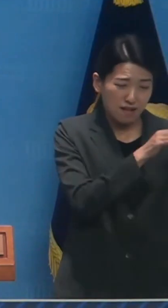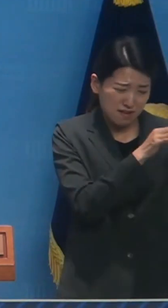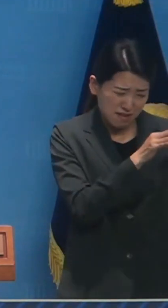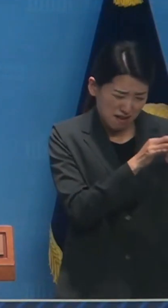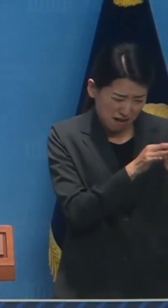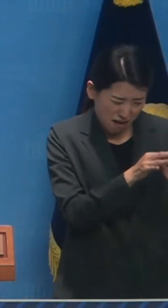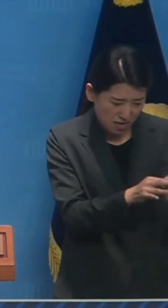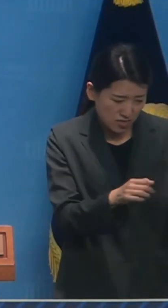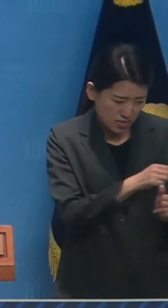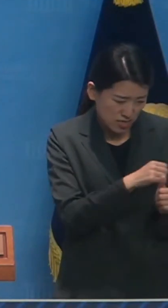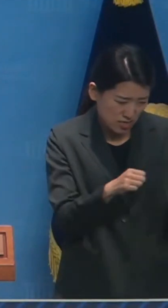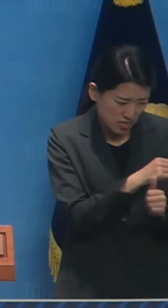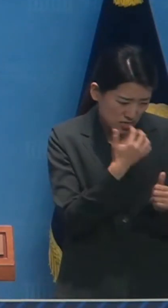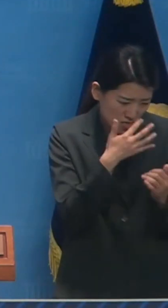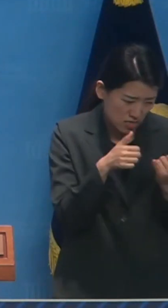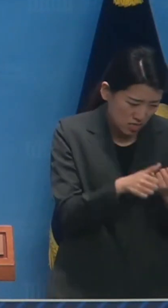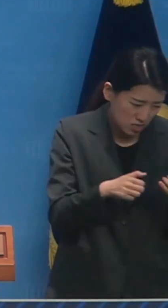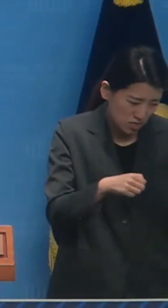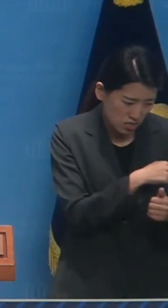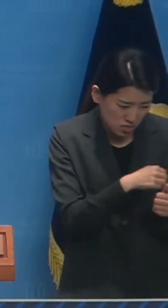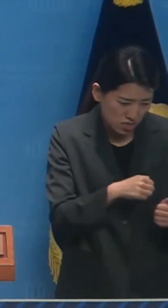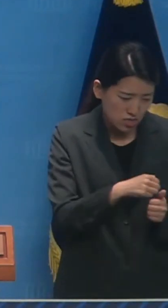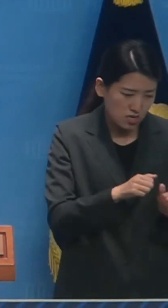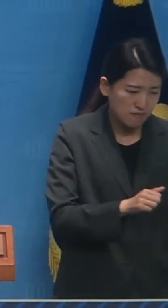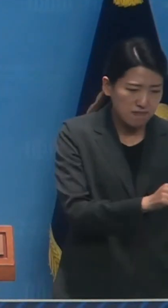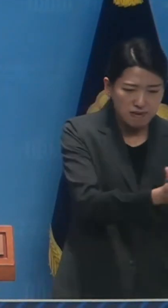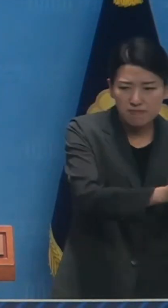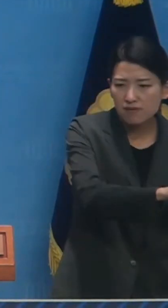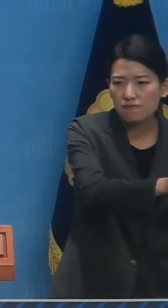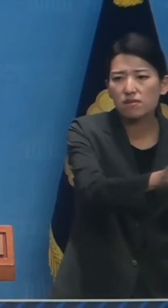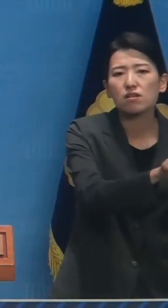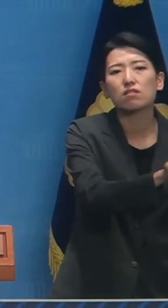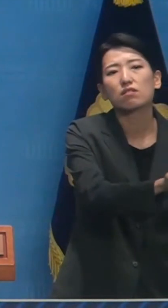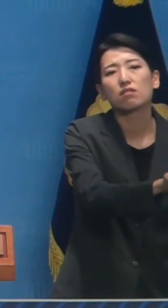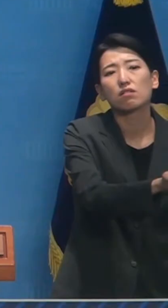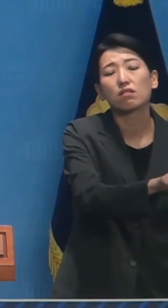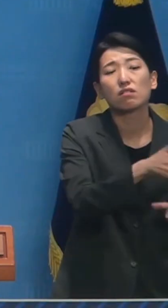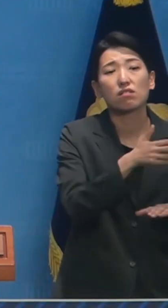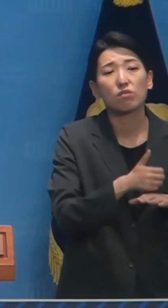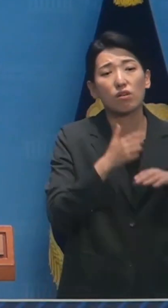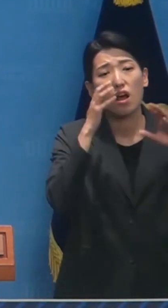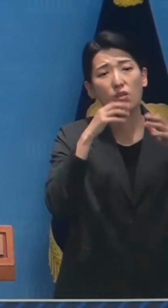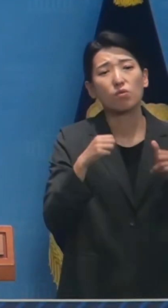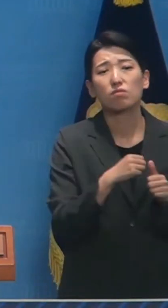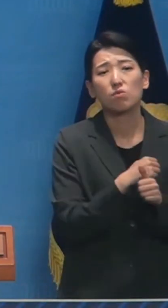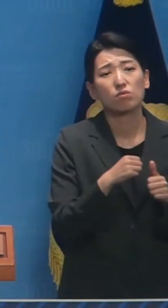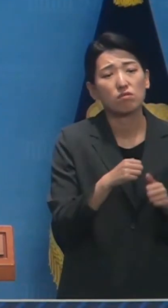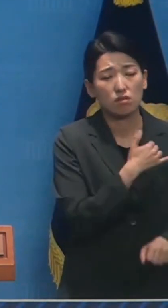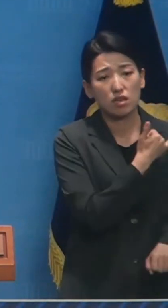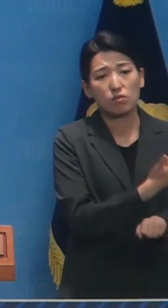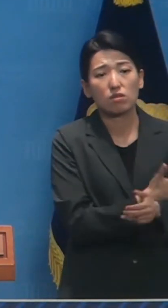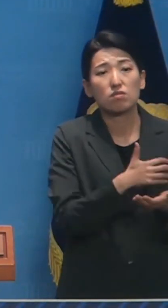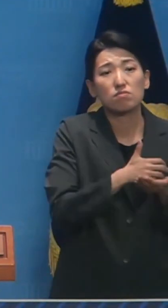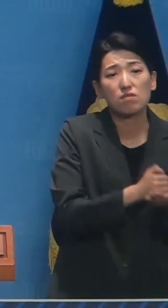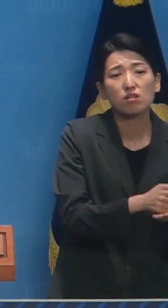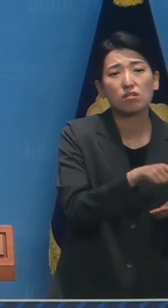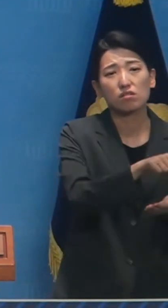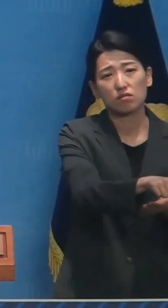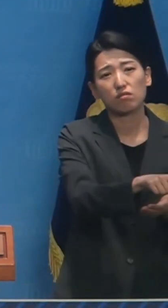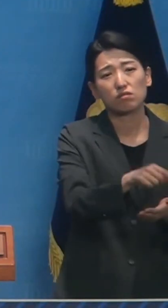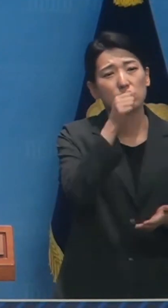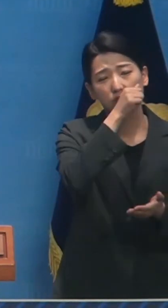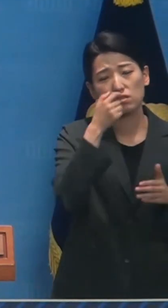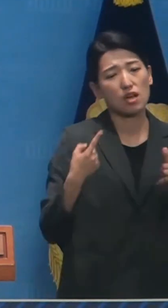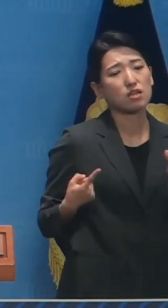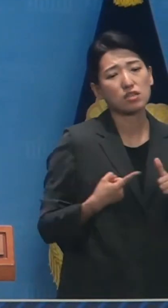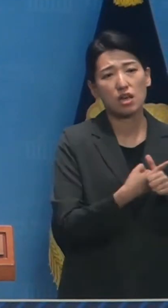동안에만 해당한다. 결국 아동 유기는 사실상 중범죄이고 이 또한 살상적 행위임을